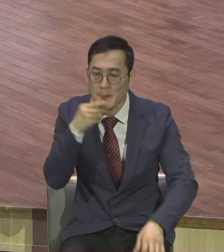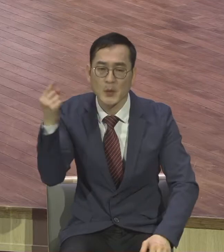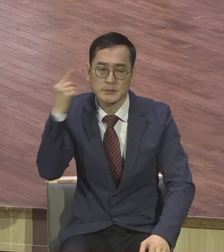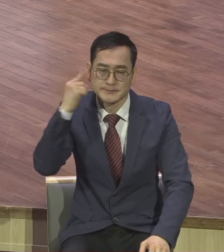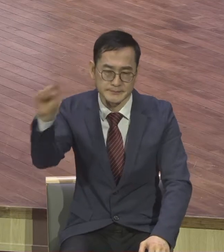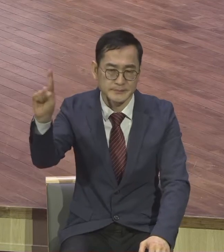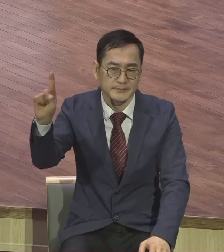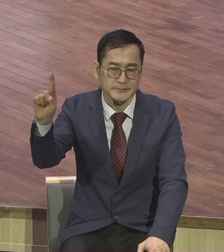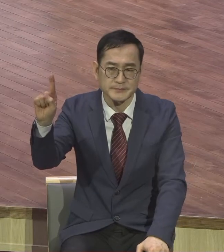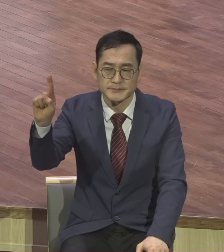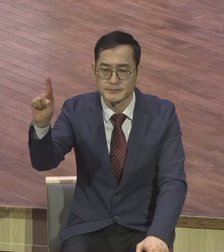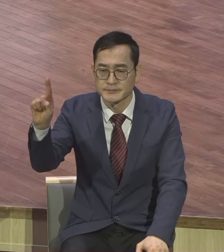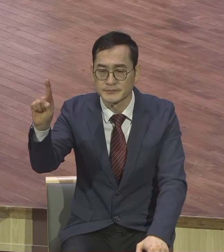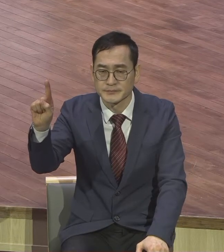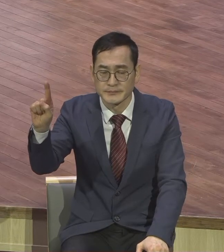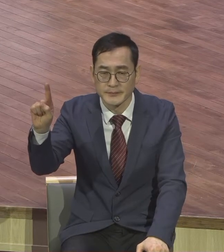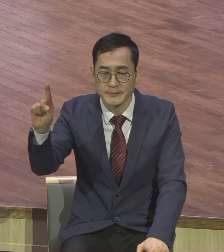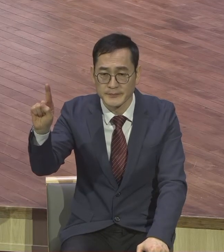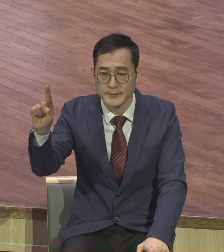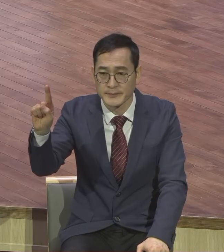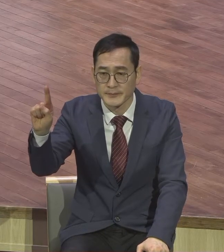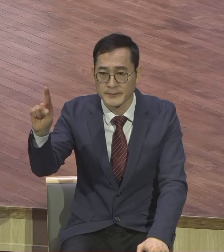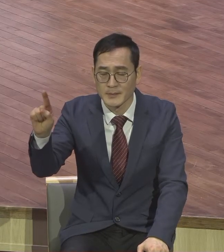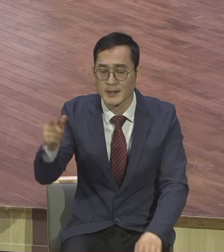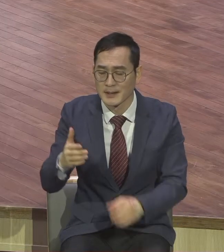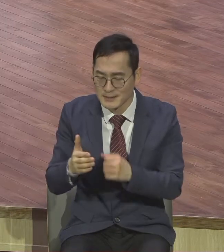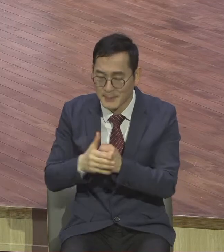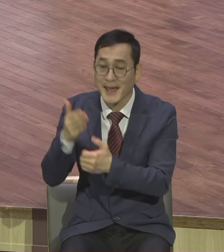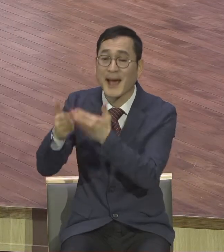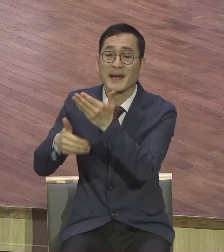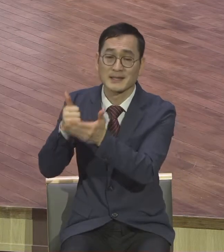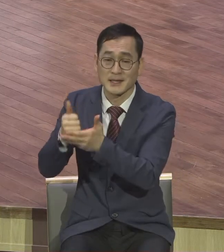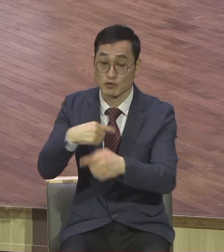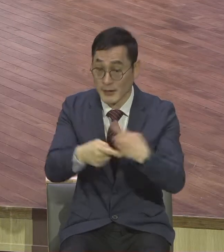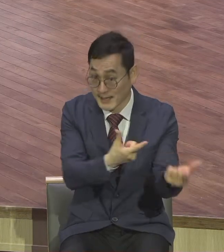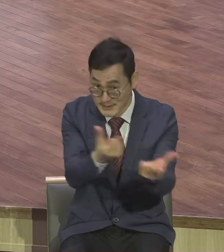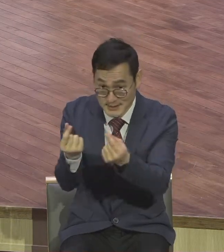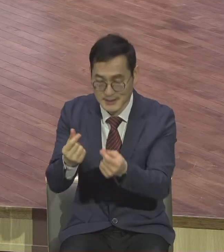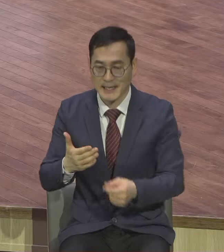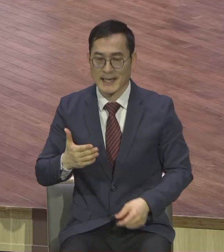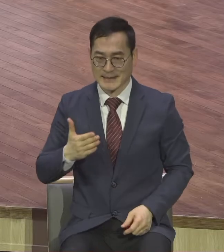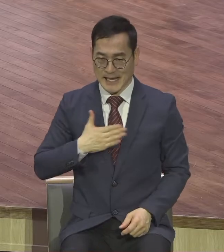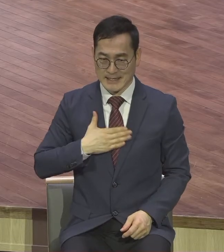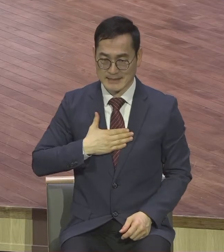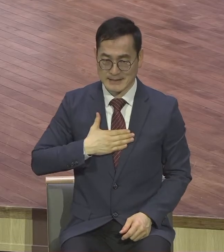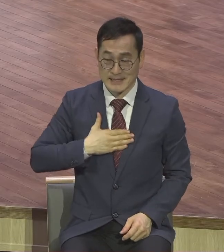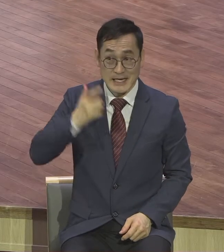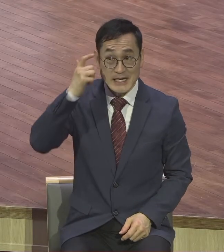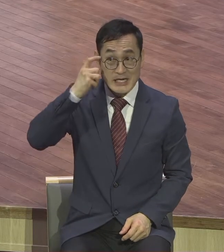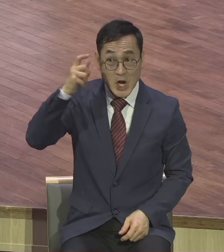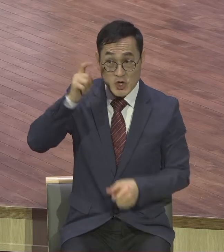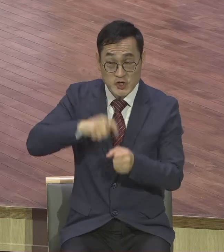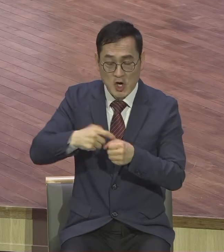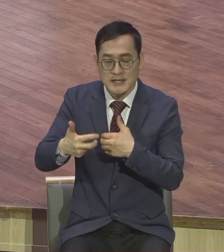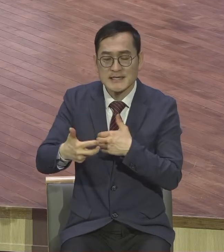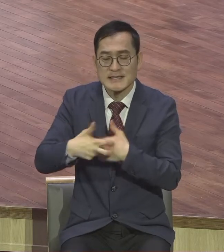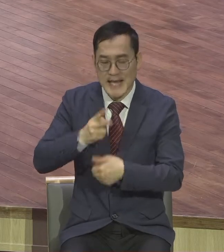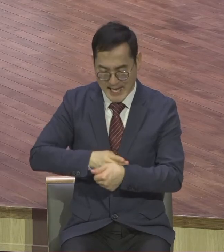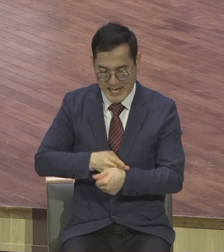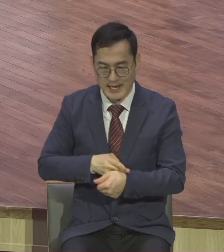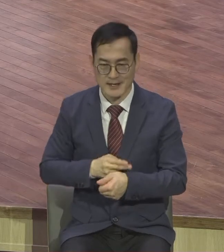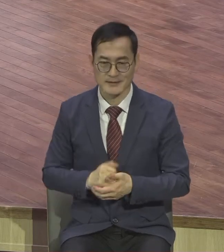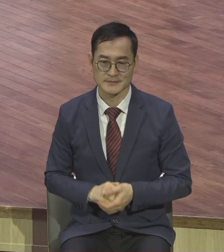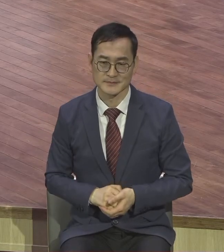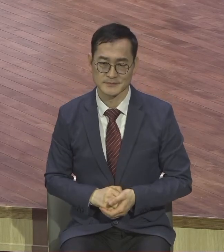그래서 하나님께서 우리에게 뭐라 불렀어요 따라서 하세요 나는 영적 의사다 영적